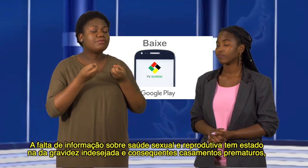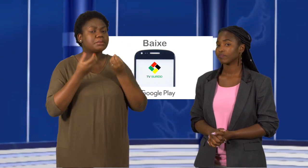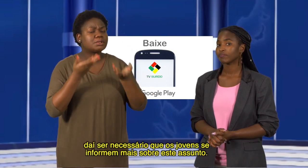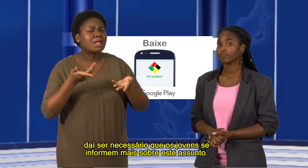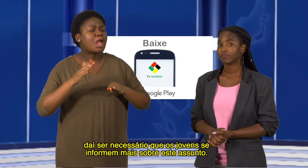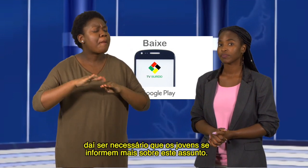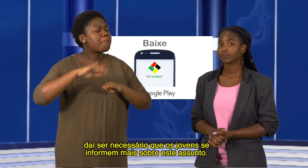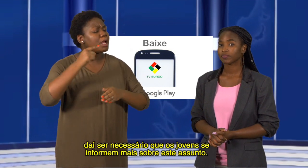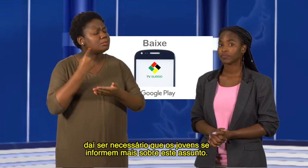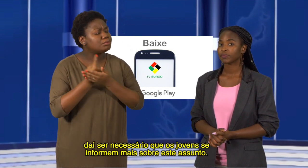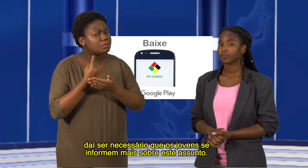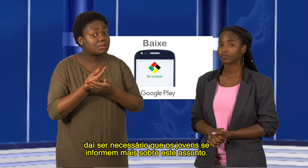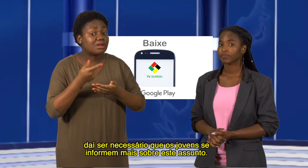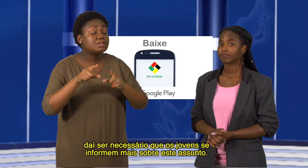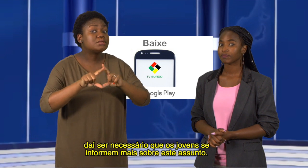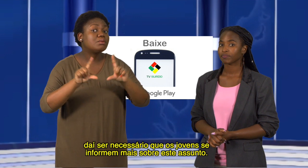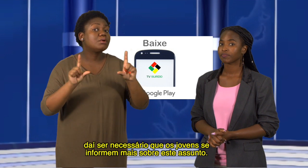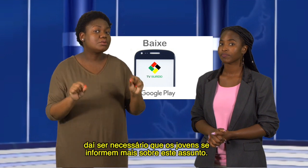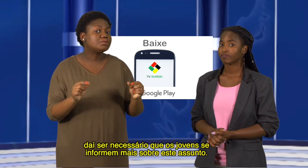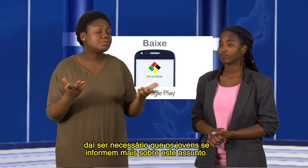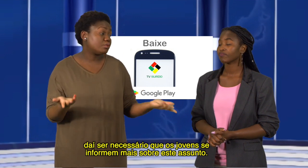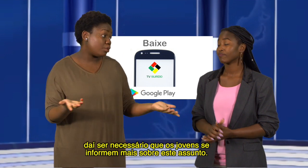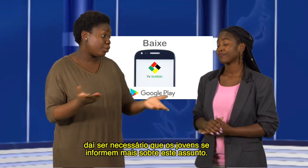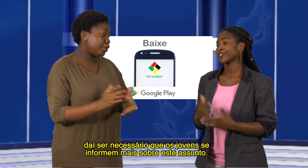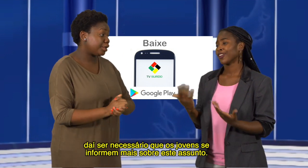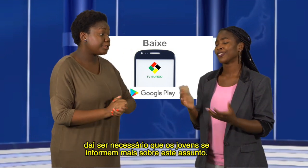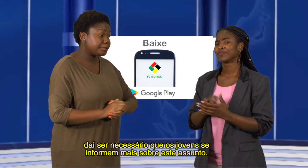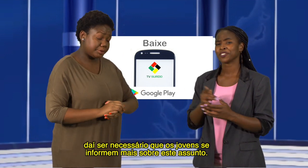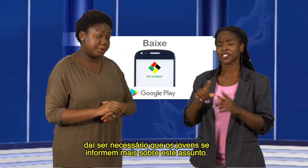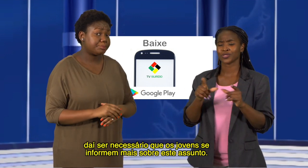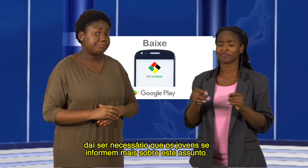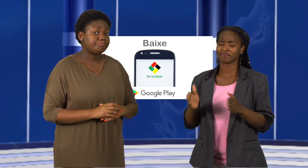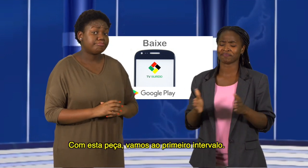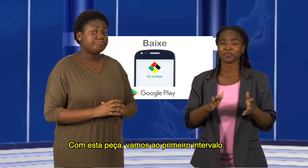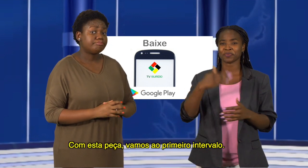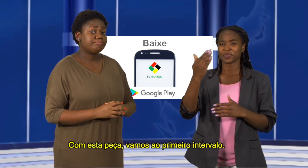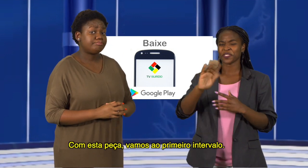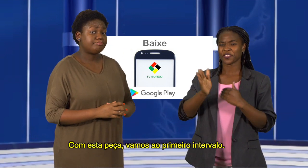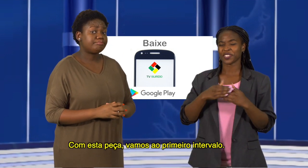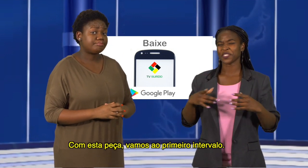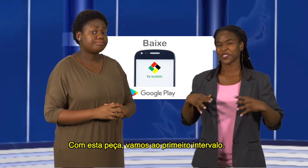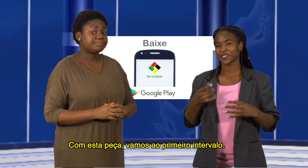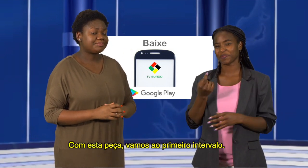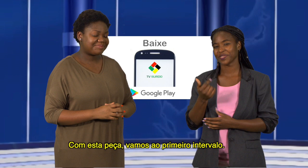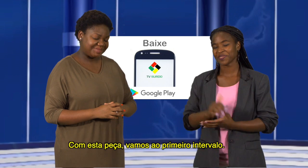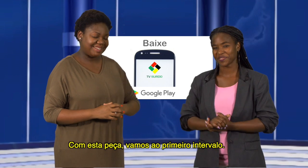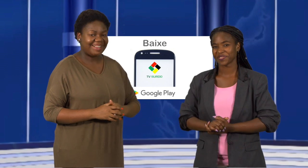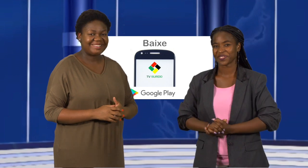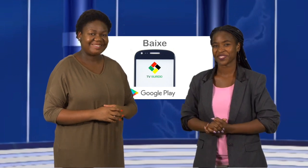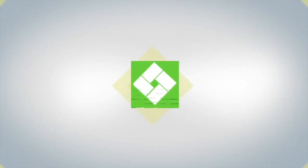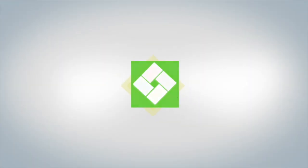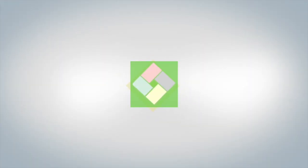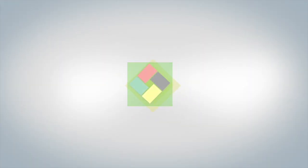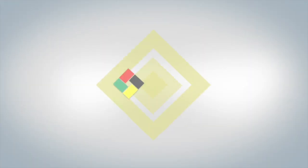prematuros. Daí, ser necessário que os jovens se informem mais sobre este assunto. Com esta peça, vamos ao primeiro